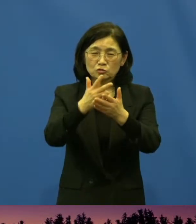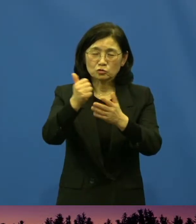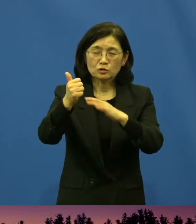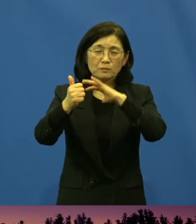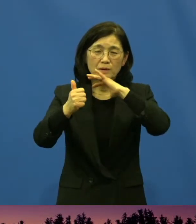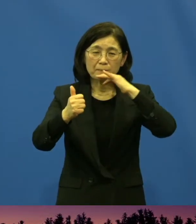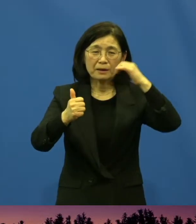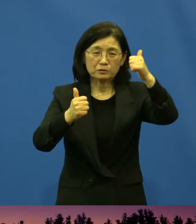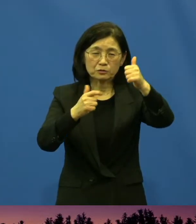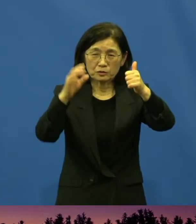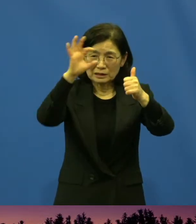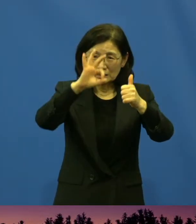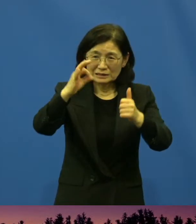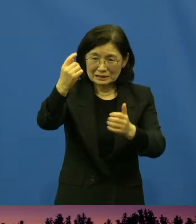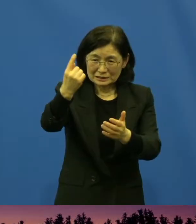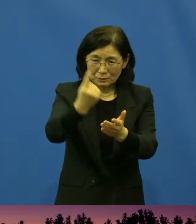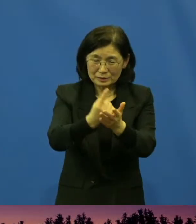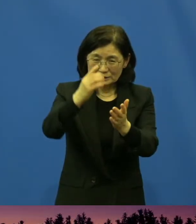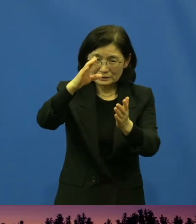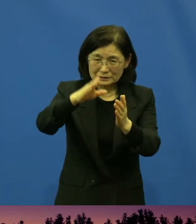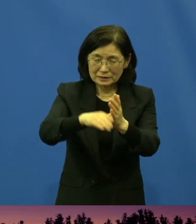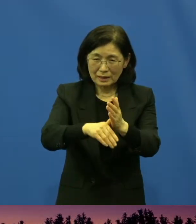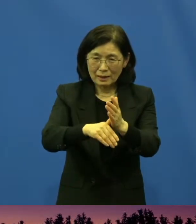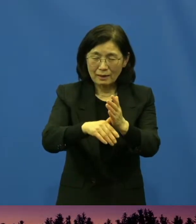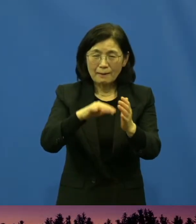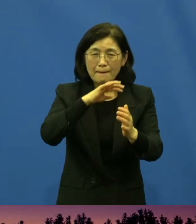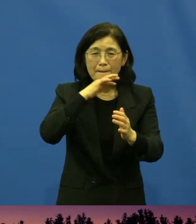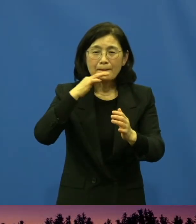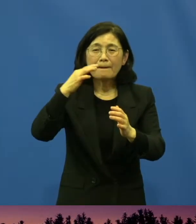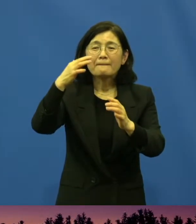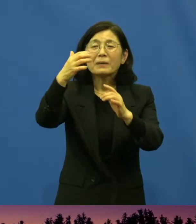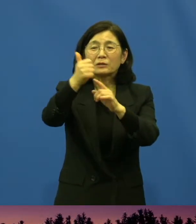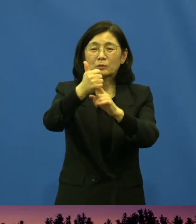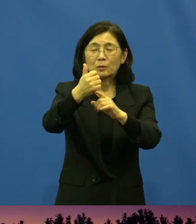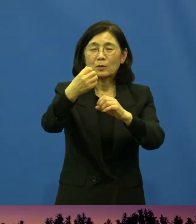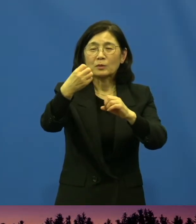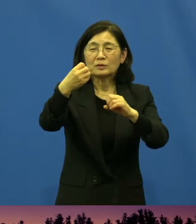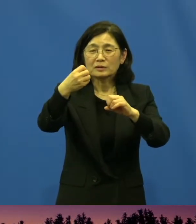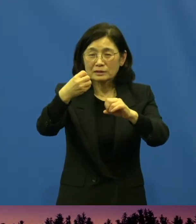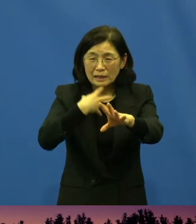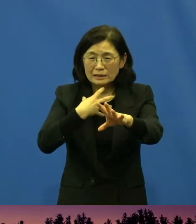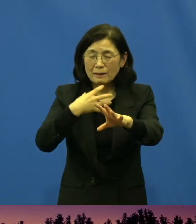근데요, 베드로 대답이 이거예요. 주님이 아십니다.